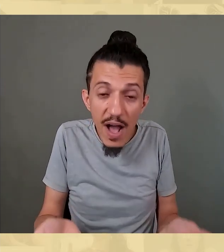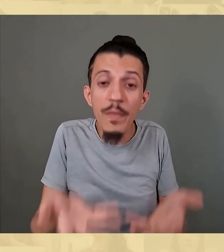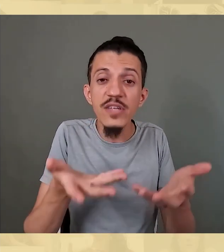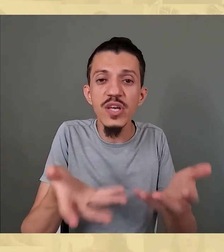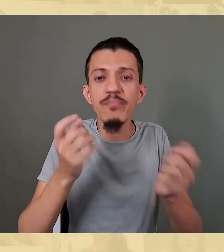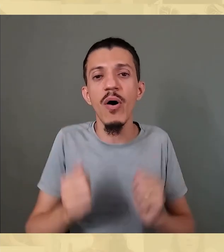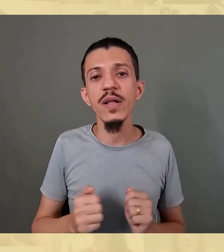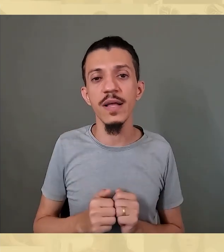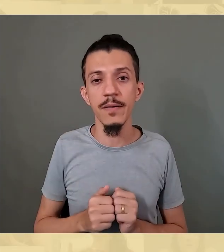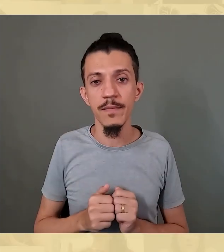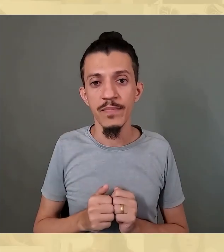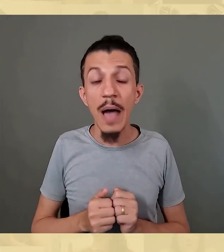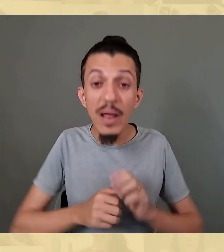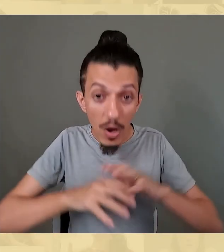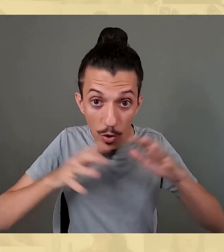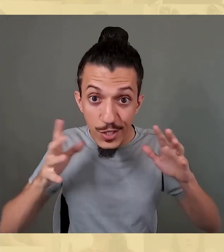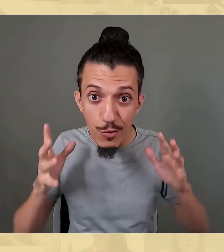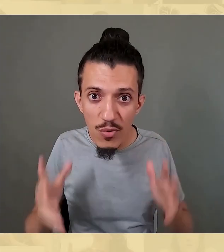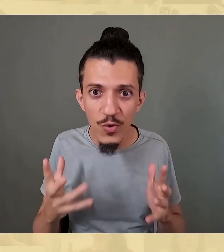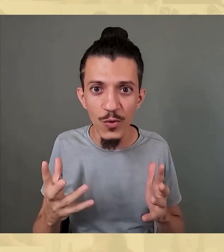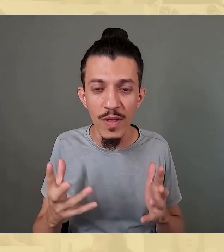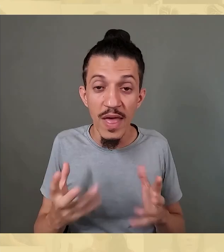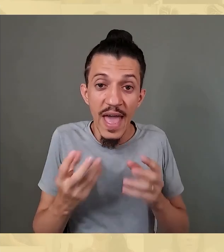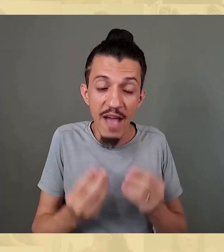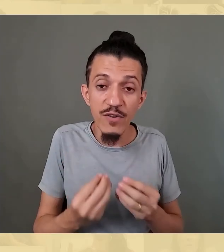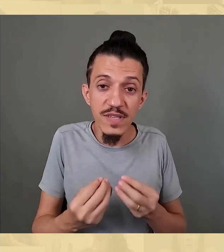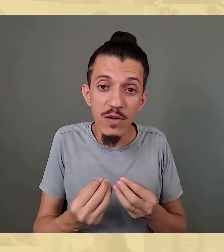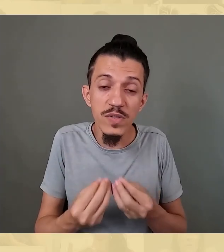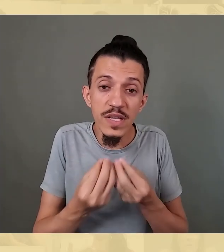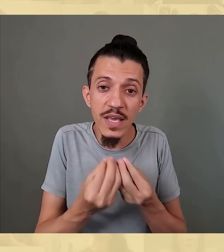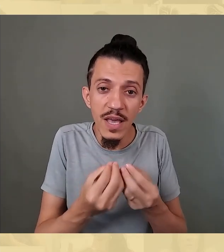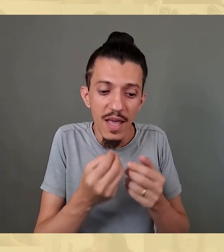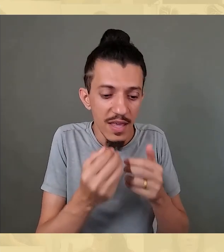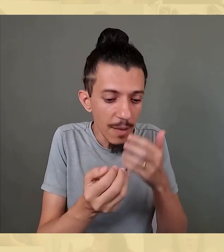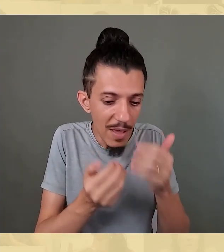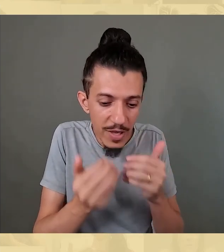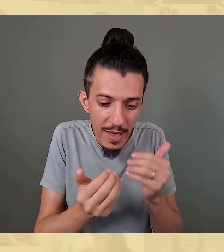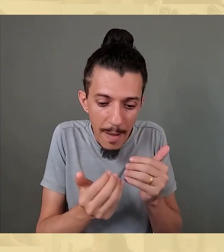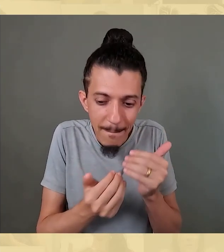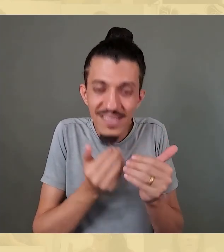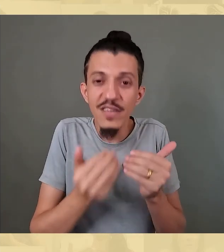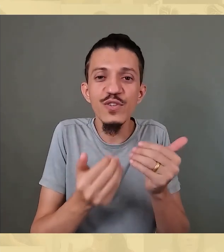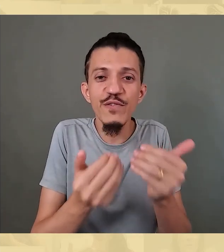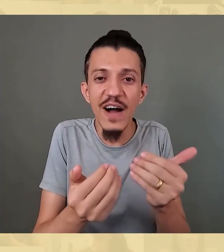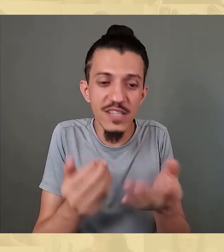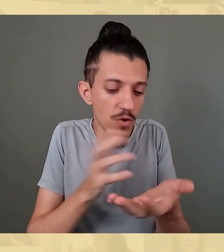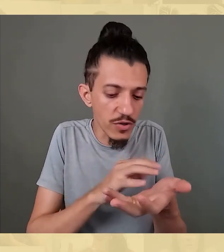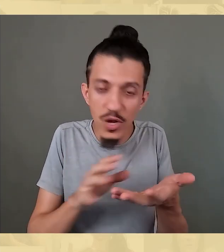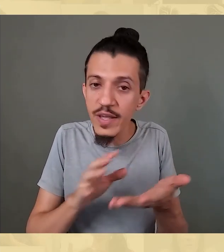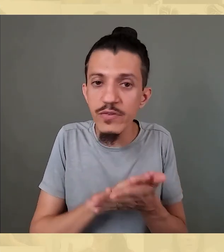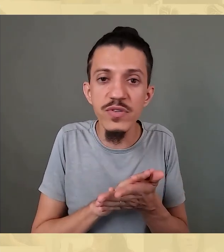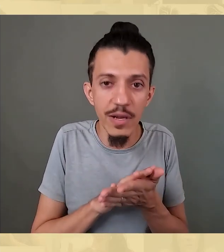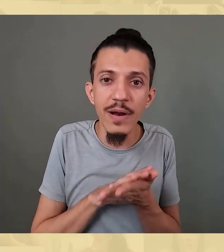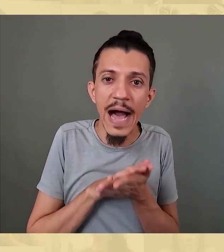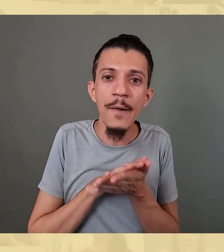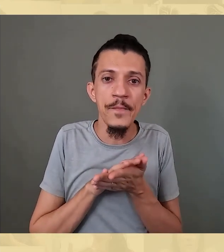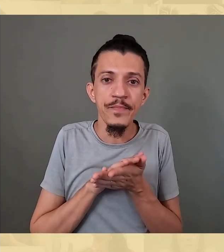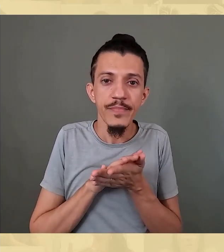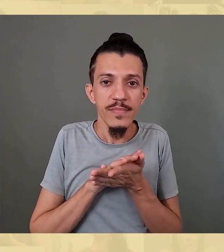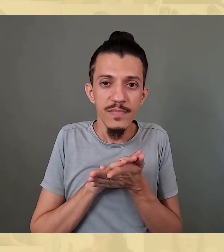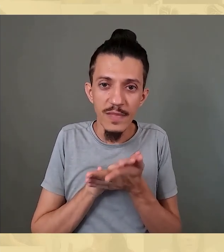que realmente importa. A melhor coisa do mundo é você conseguir ir meio que passando de fase, igual nos joguinhos no